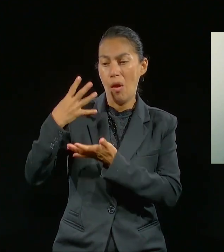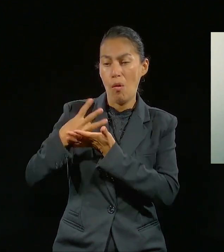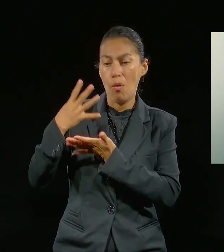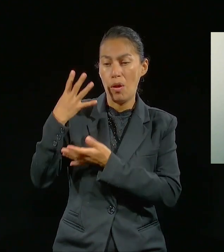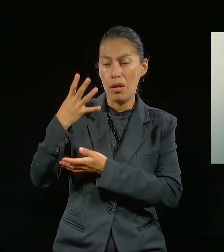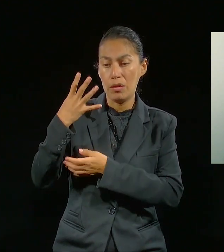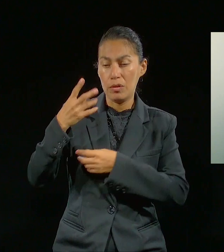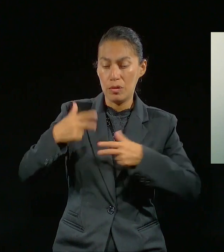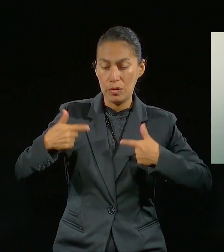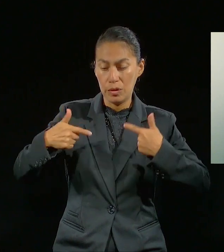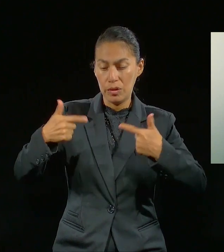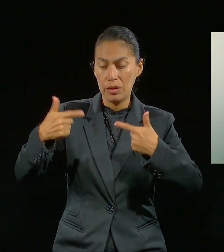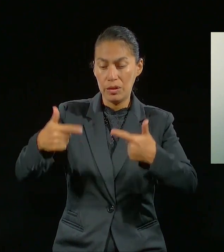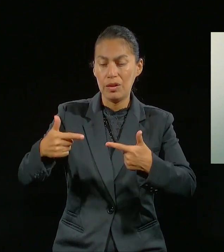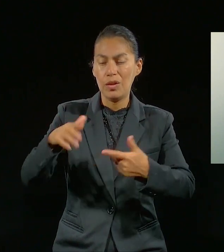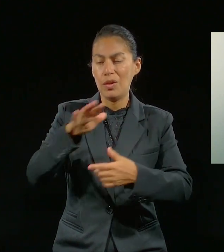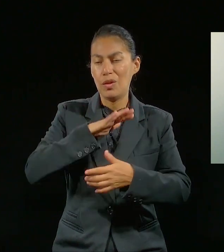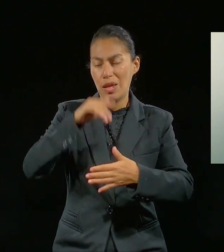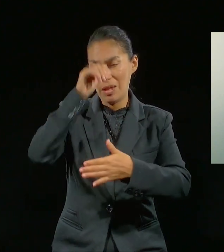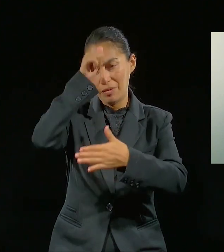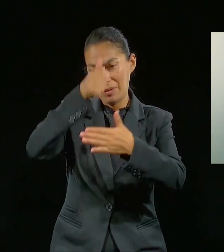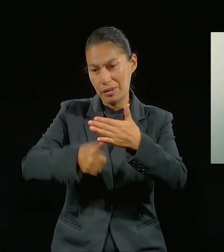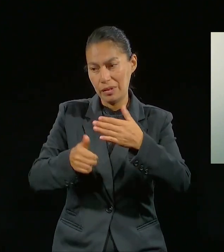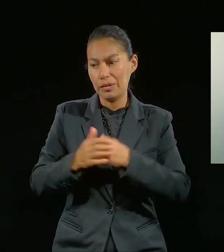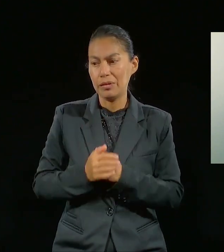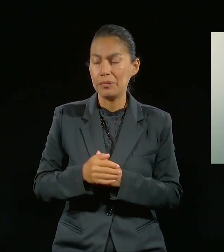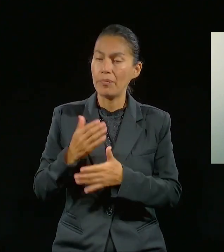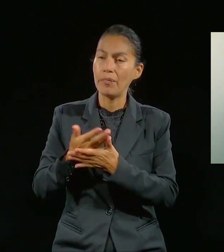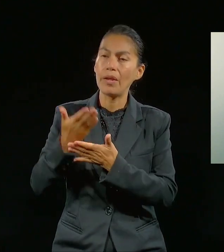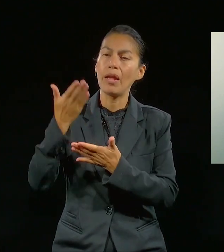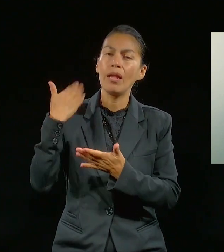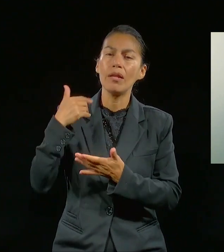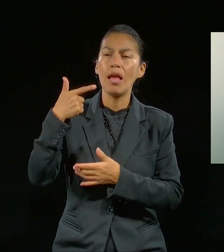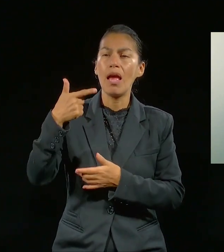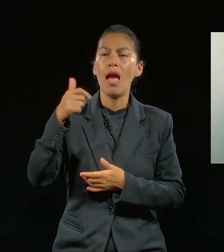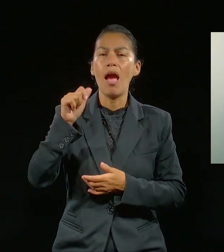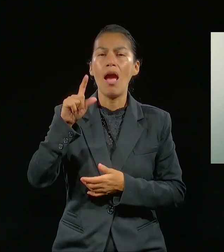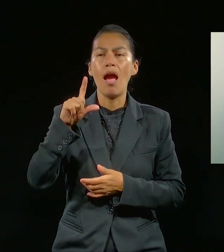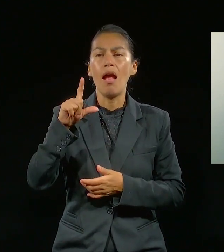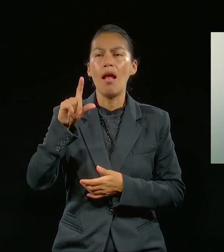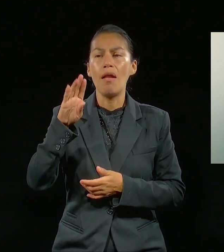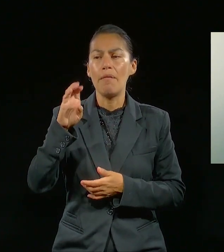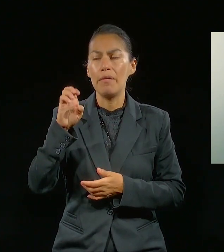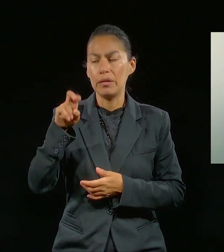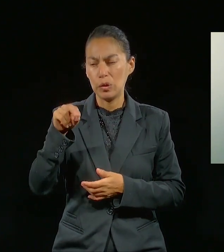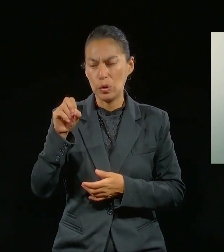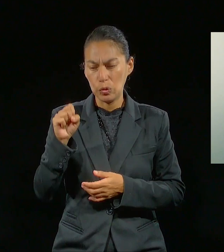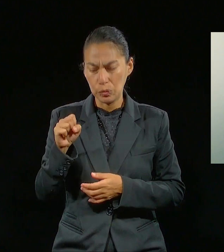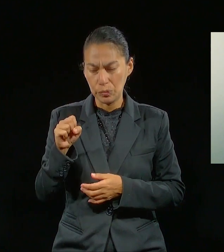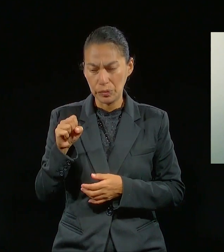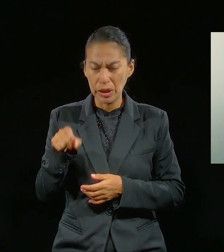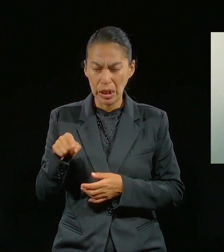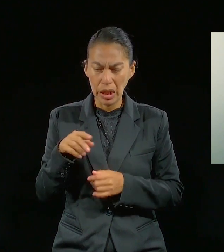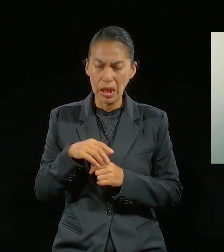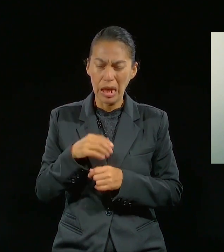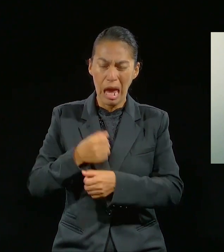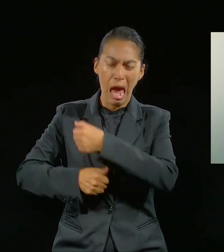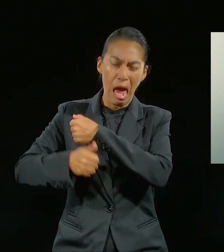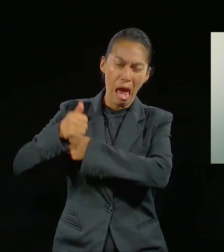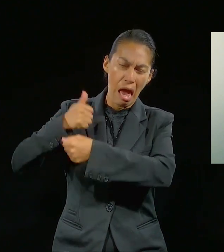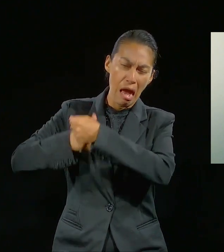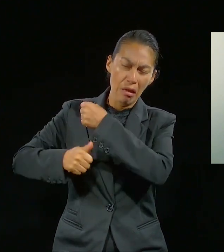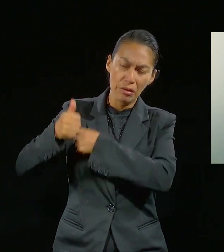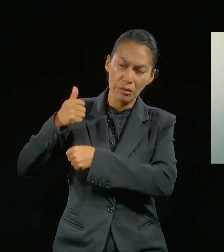obra por una tía que vivía en Galveston. En ese tiempo estaba unido a México. Fue